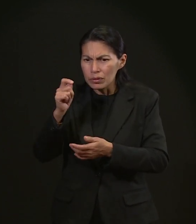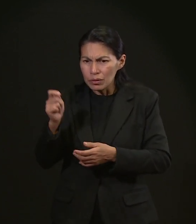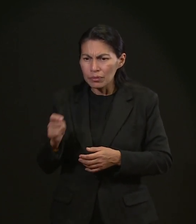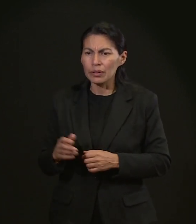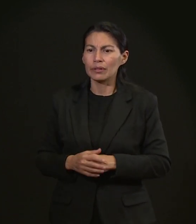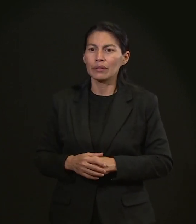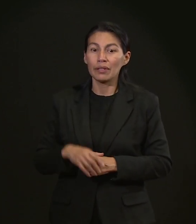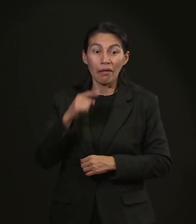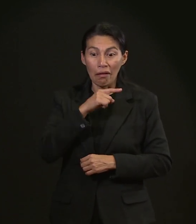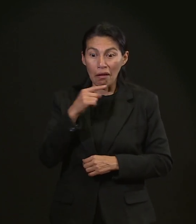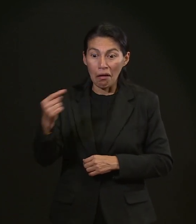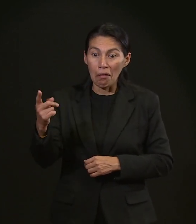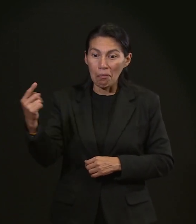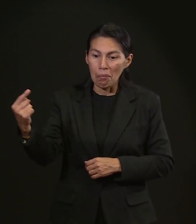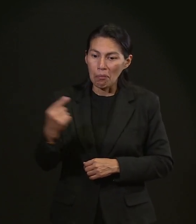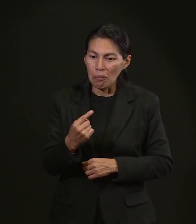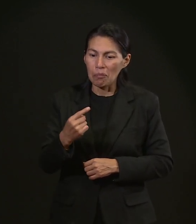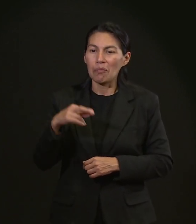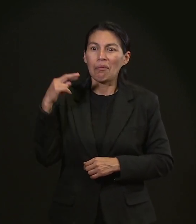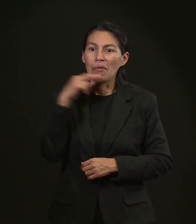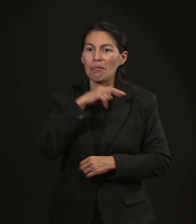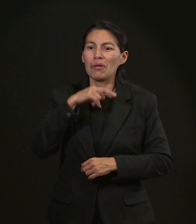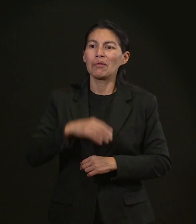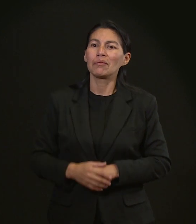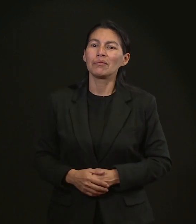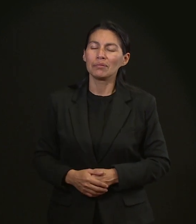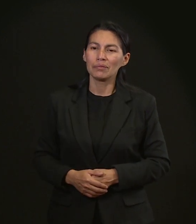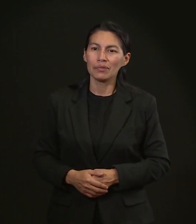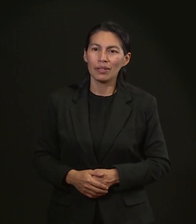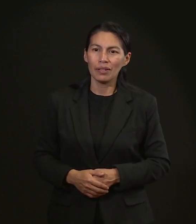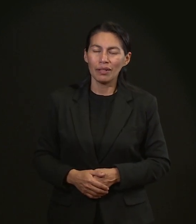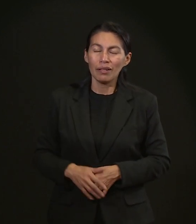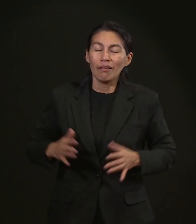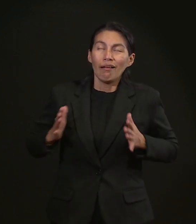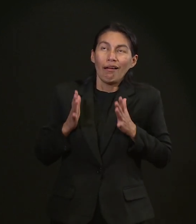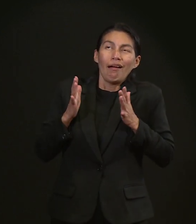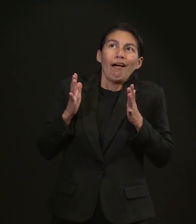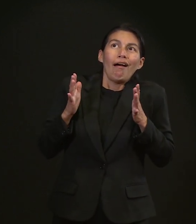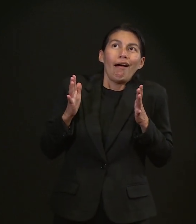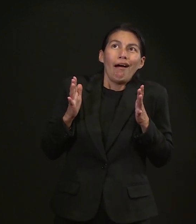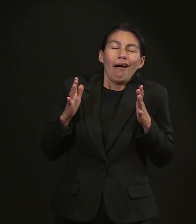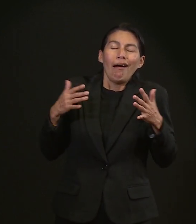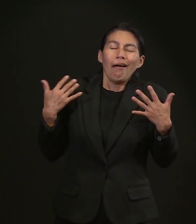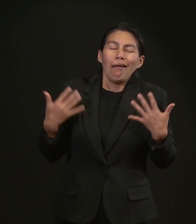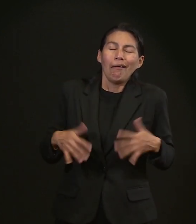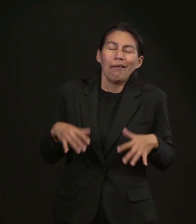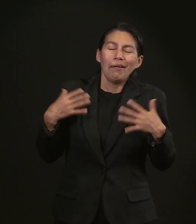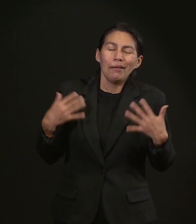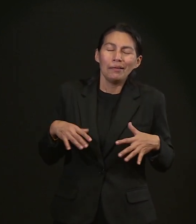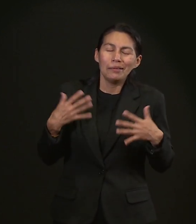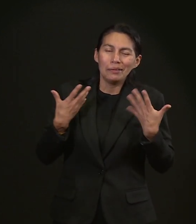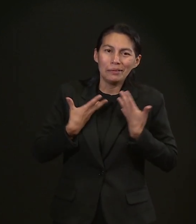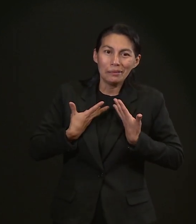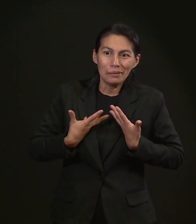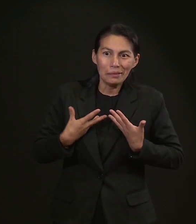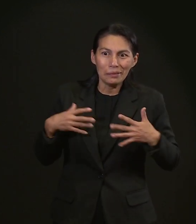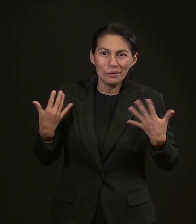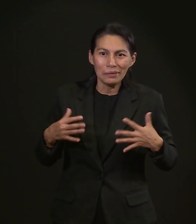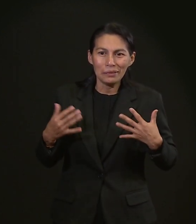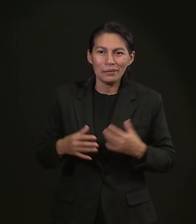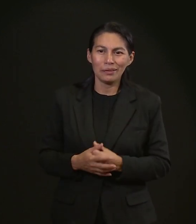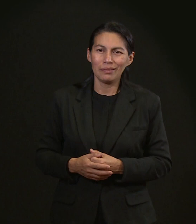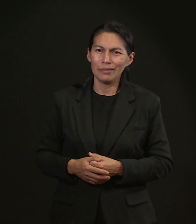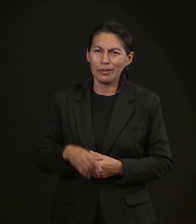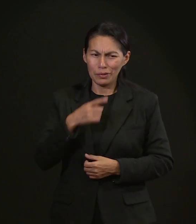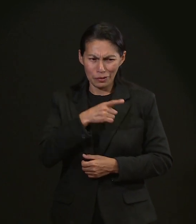regresemos llegaba en ese instante si hablabas y yo me estrangulaba si